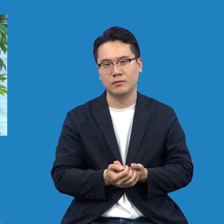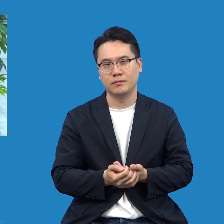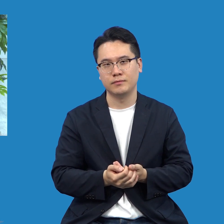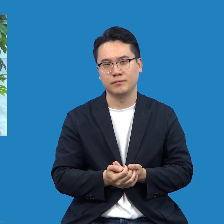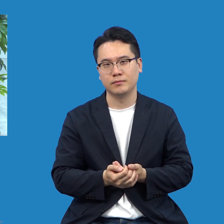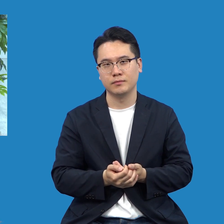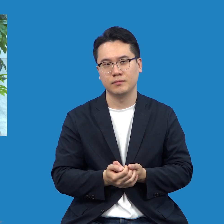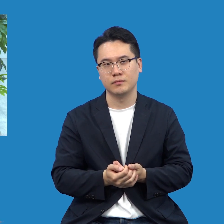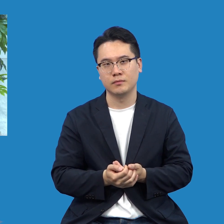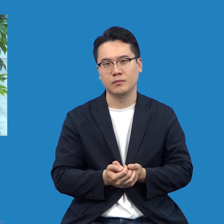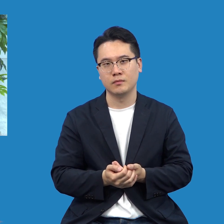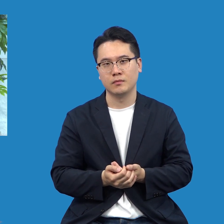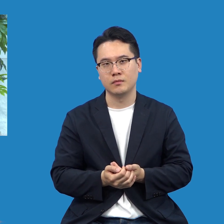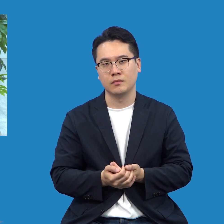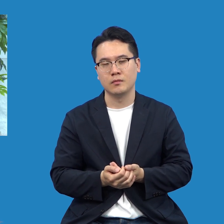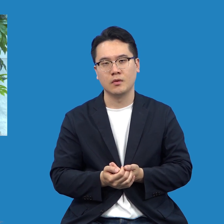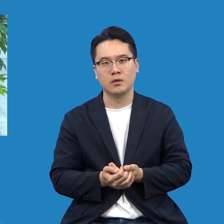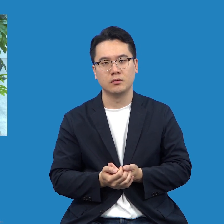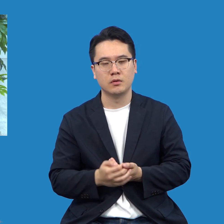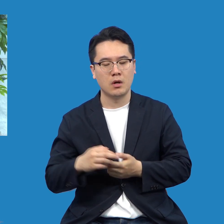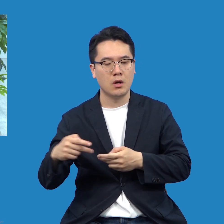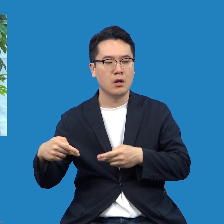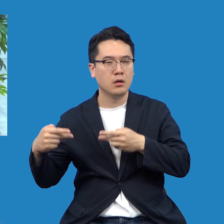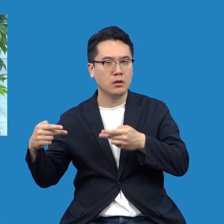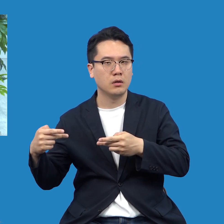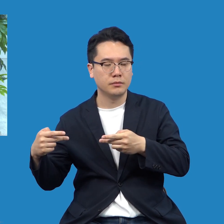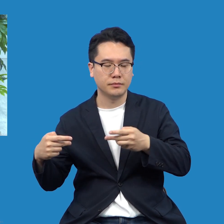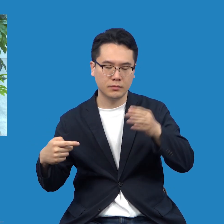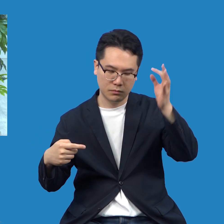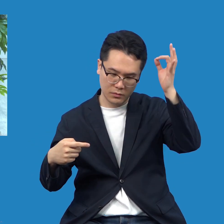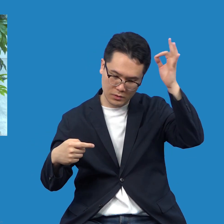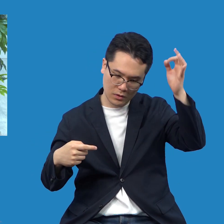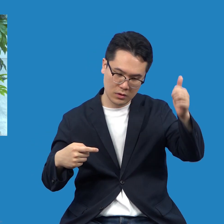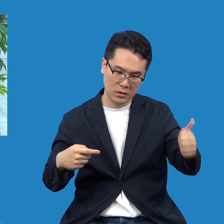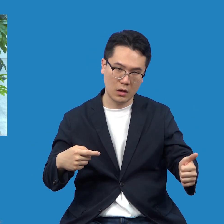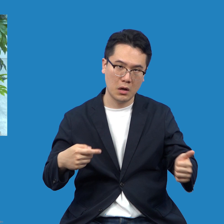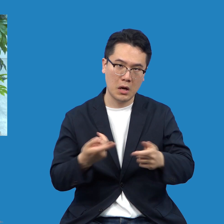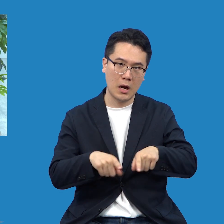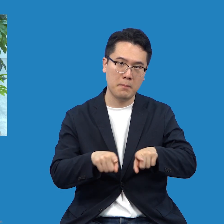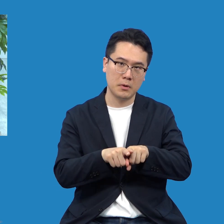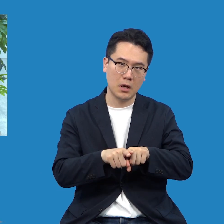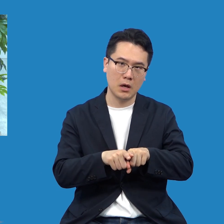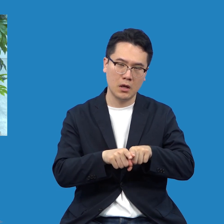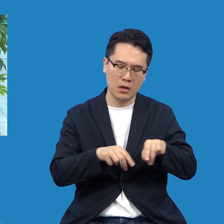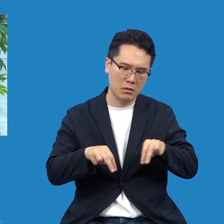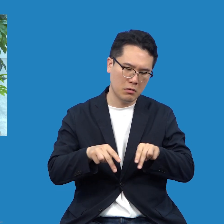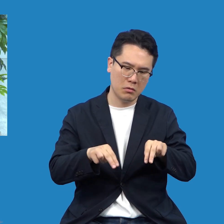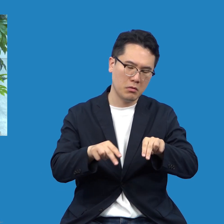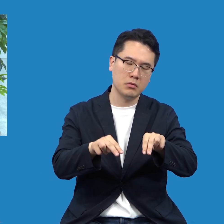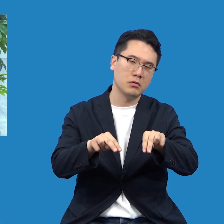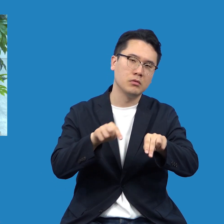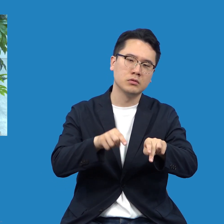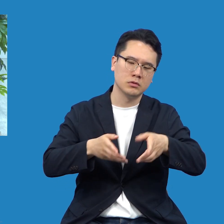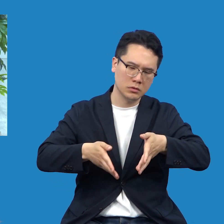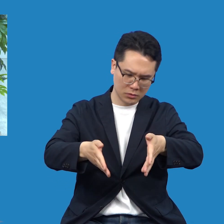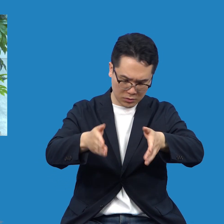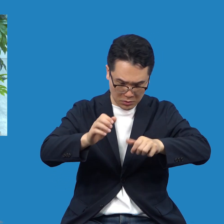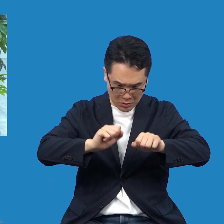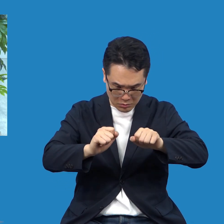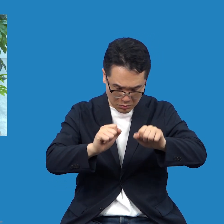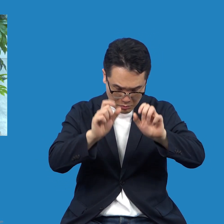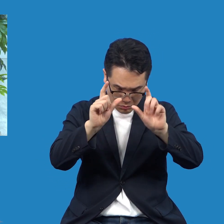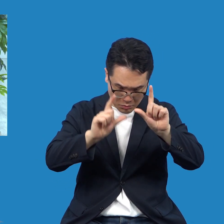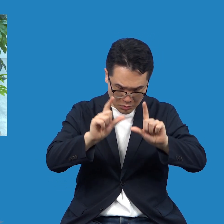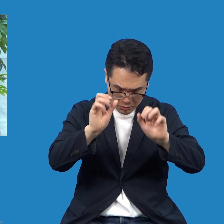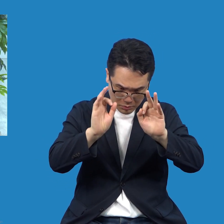엘리야가 엘리사와 함께 생의 마지막 순간에 걸었던 이 행적을 가만 보면 이게